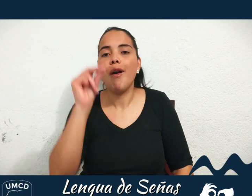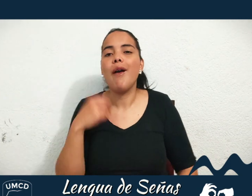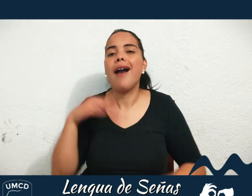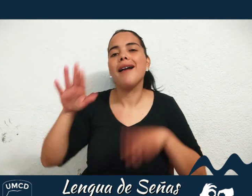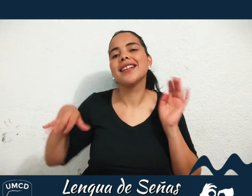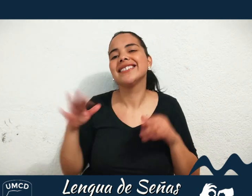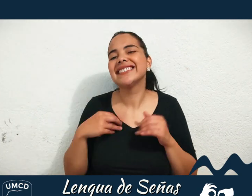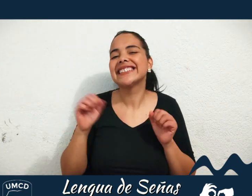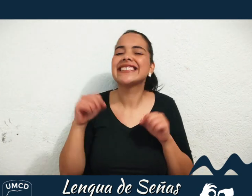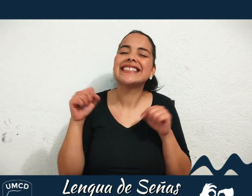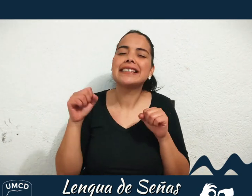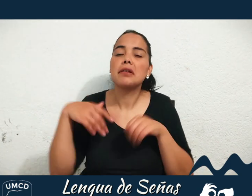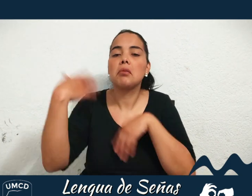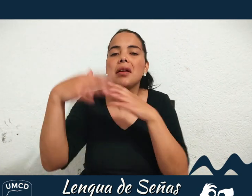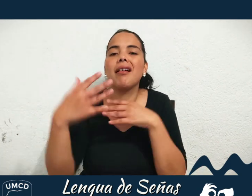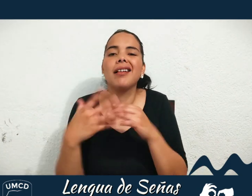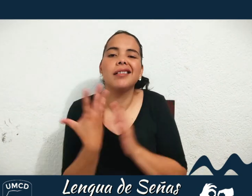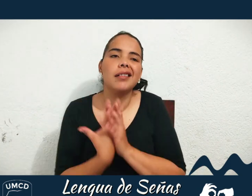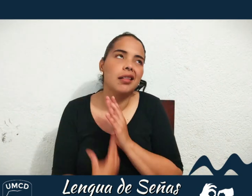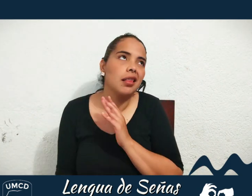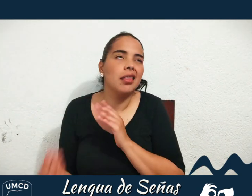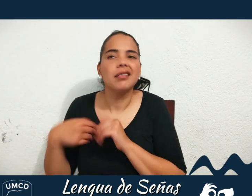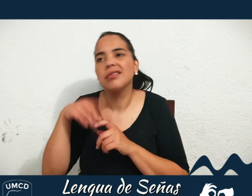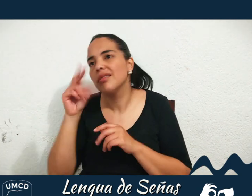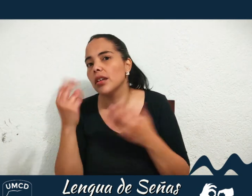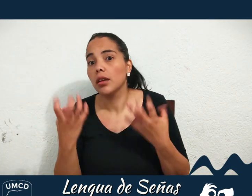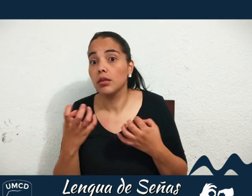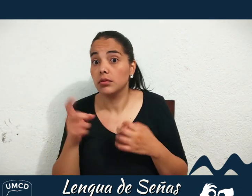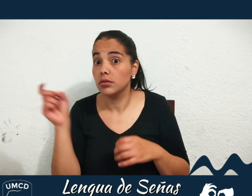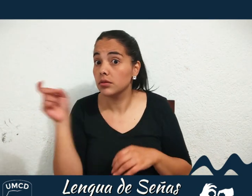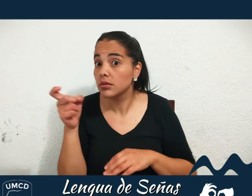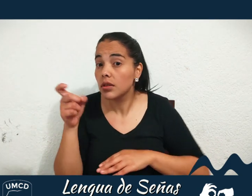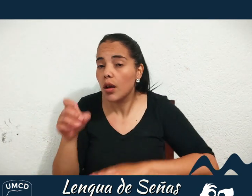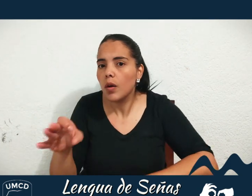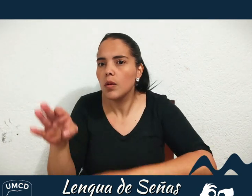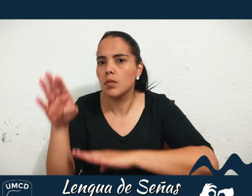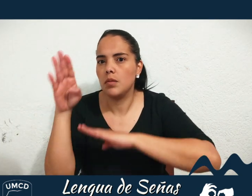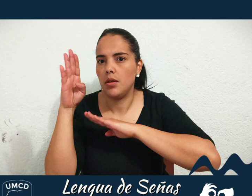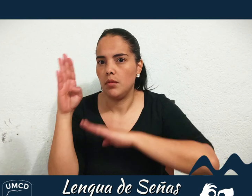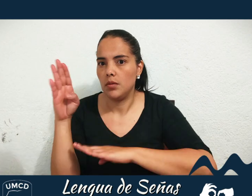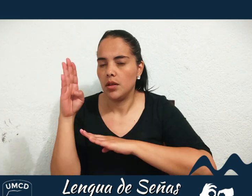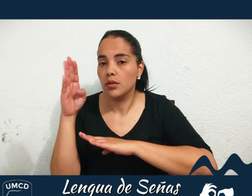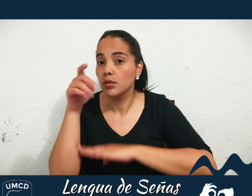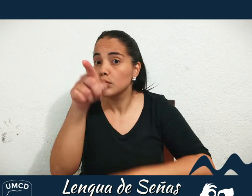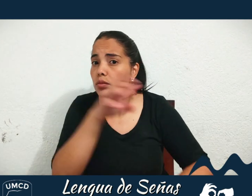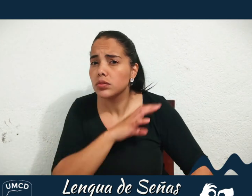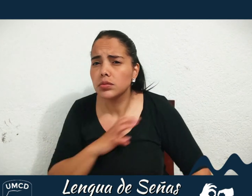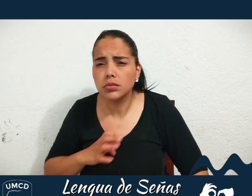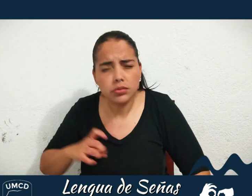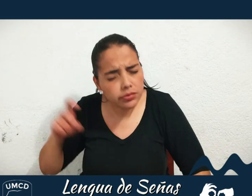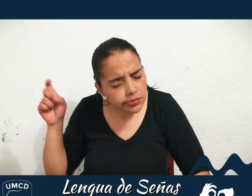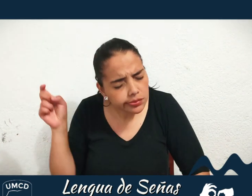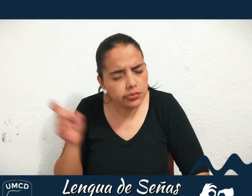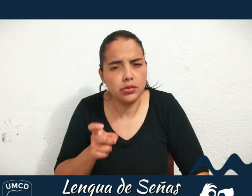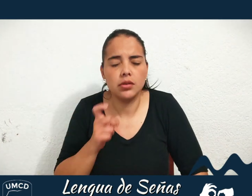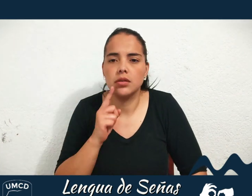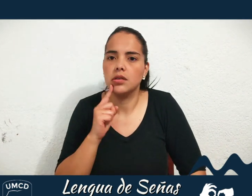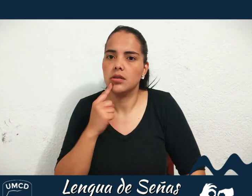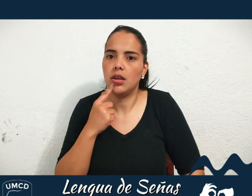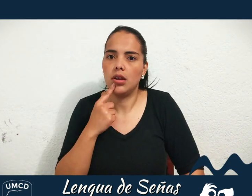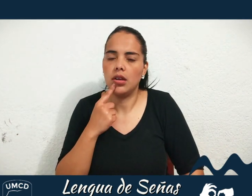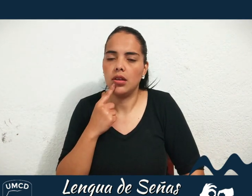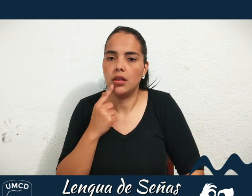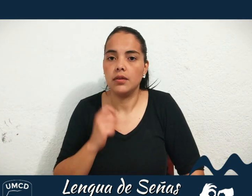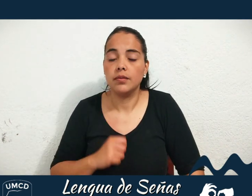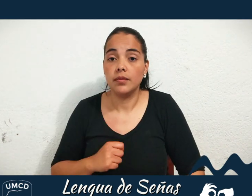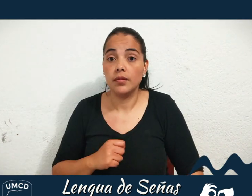esas tierras. Así es que vemos de que el compromiso de la palabra que uno da tiene que ser tomada